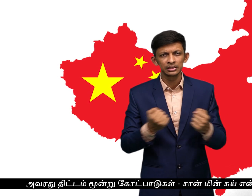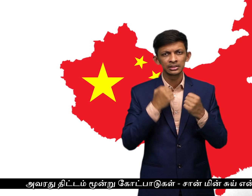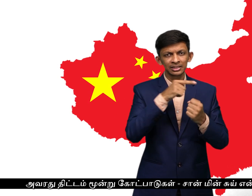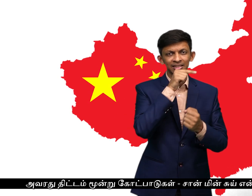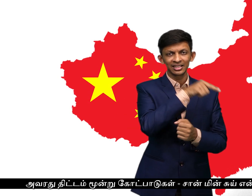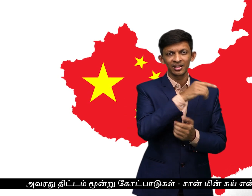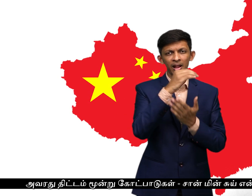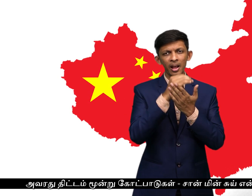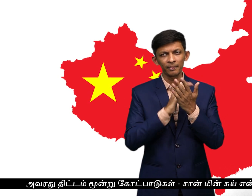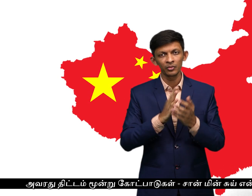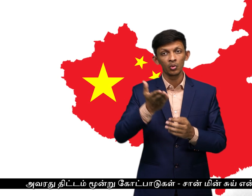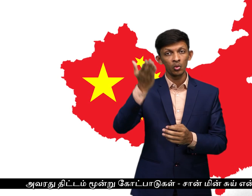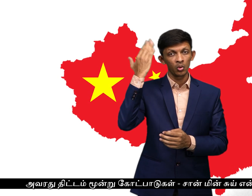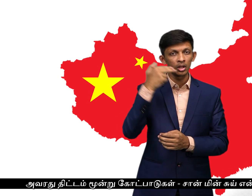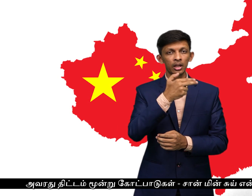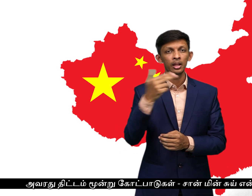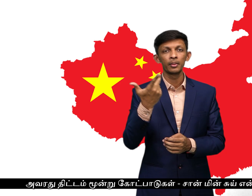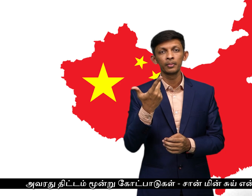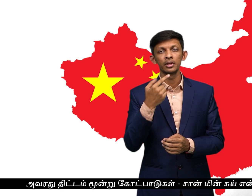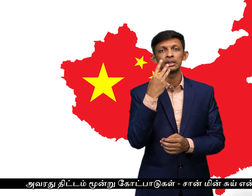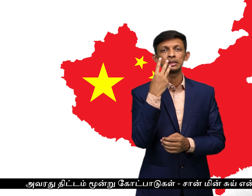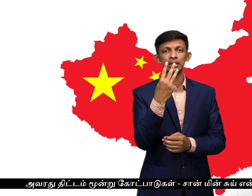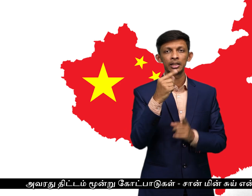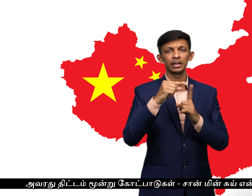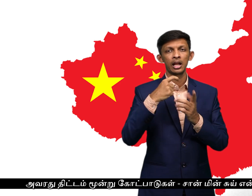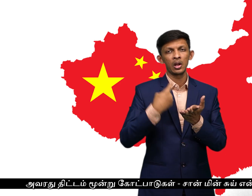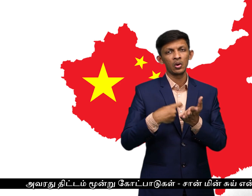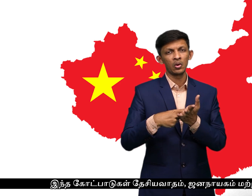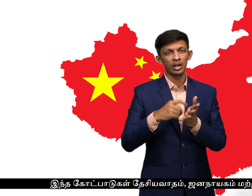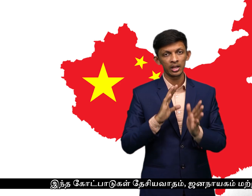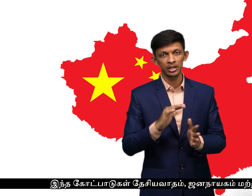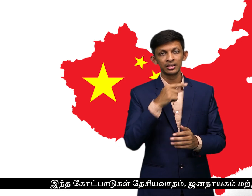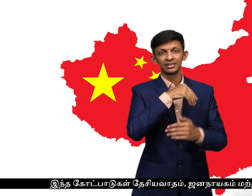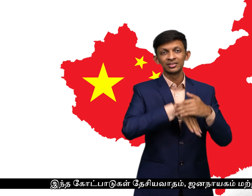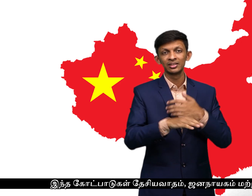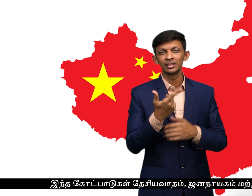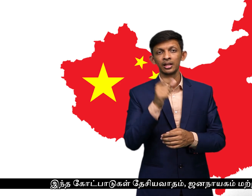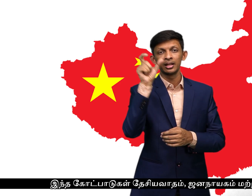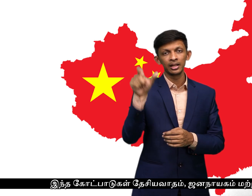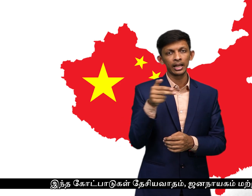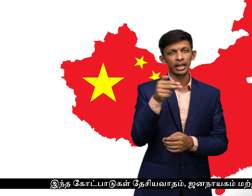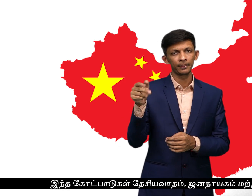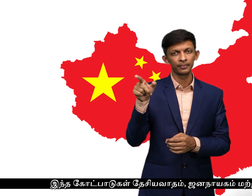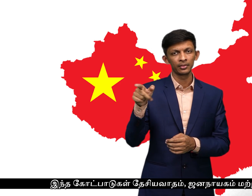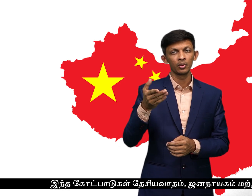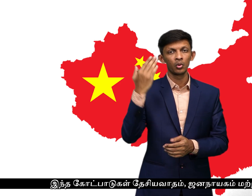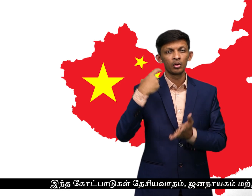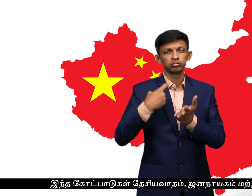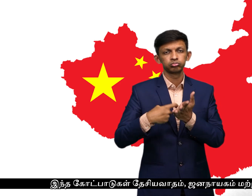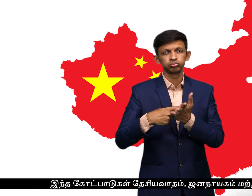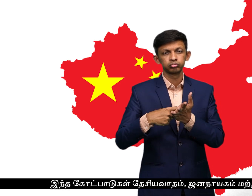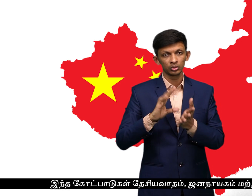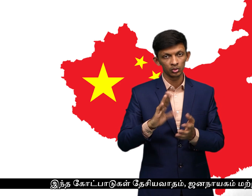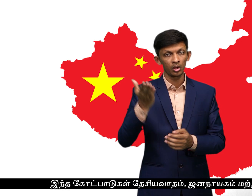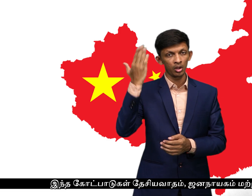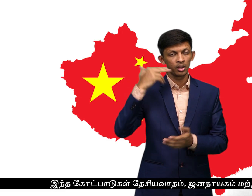3 கோட்பாடுகள், அதாவது சான்மென்சுய் என்று அழைக்கப்பட்டது. இந்த கோட்பாடுகள் தேசியவாதம்,